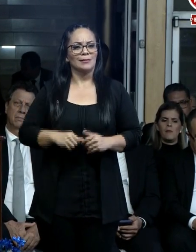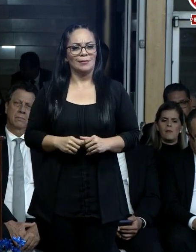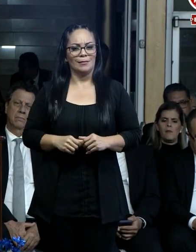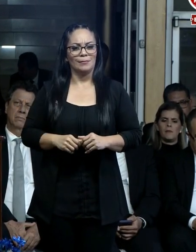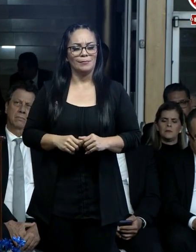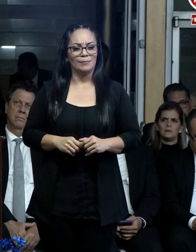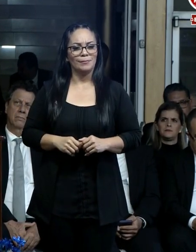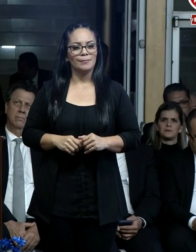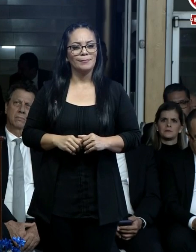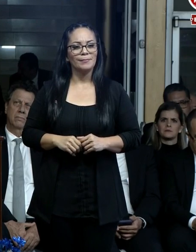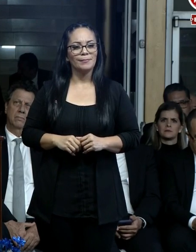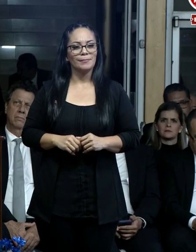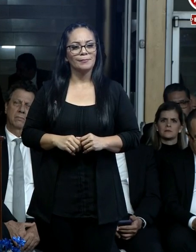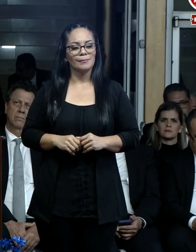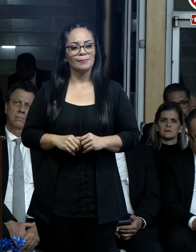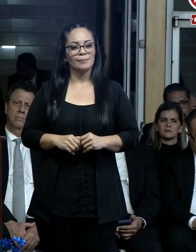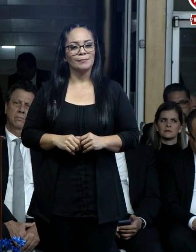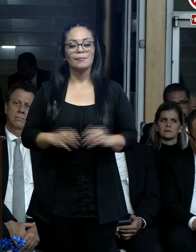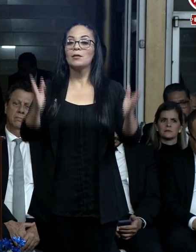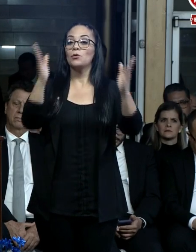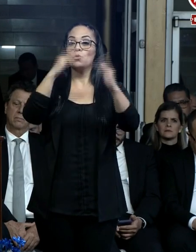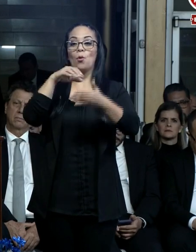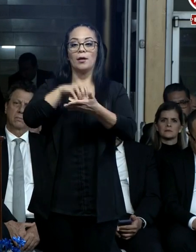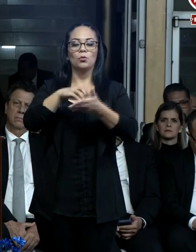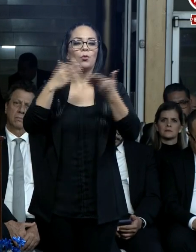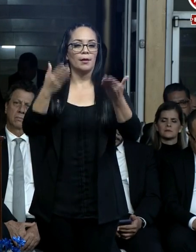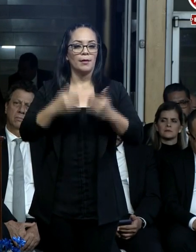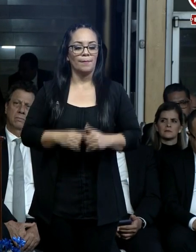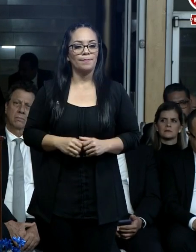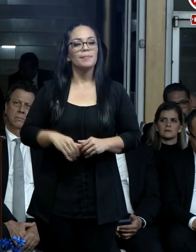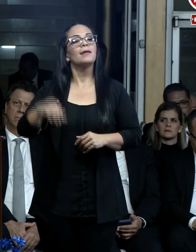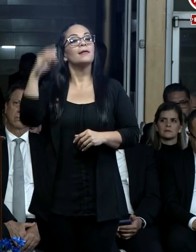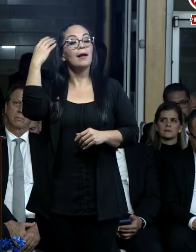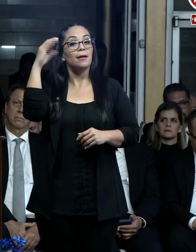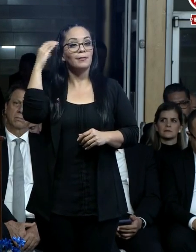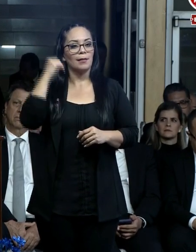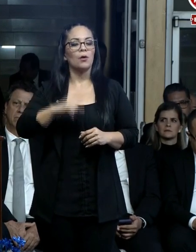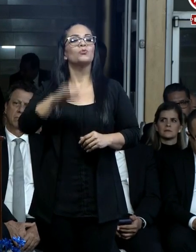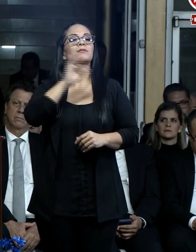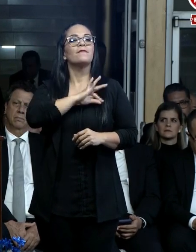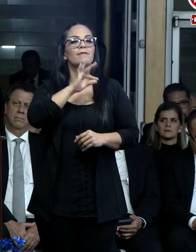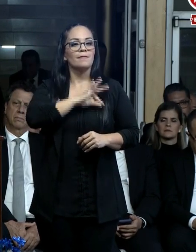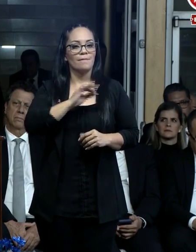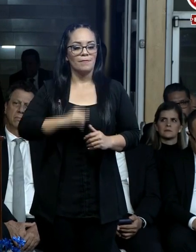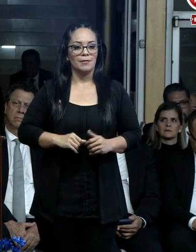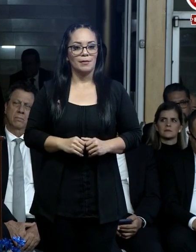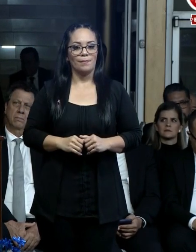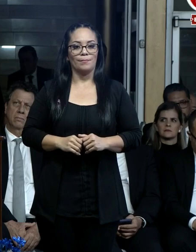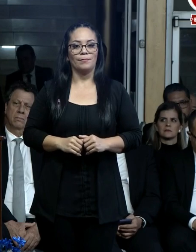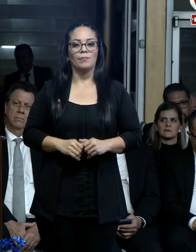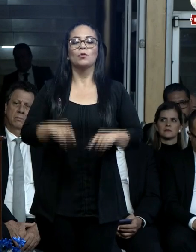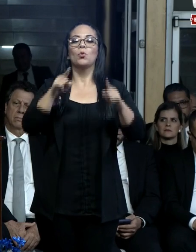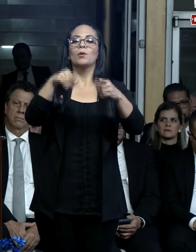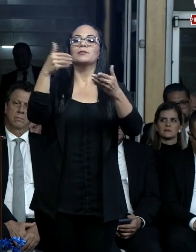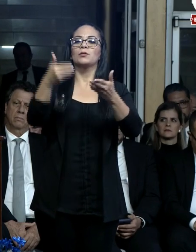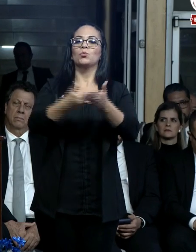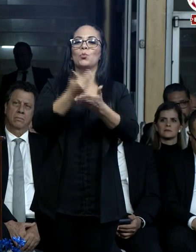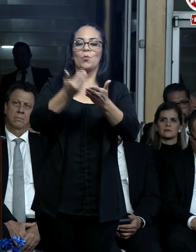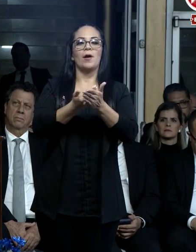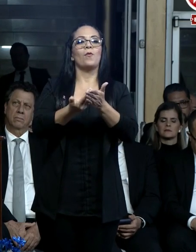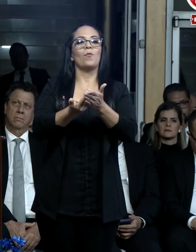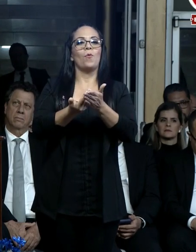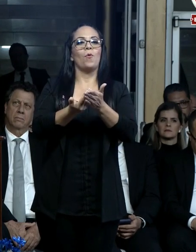Costa Rica. Sin duda, Cartago se beneficia con ese nuevo